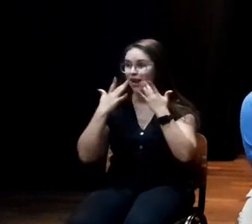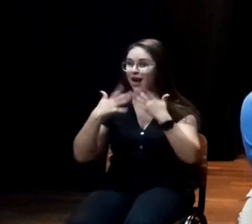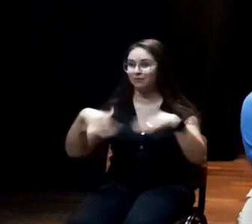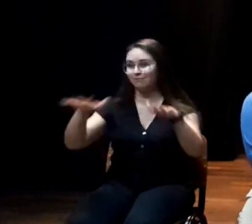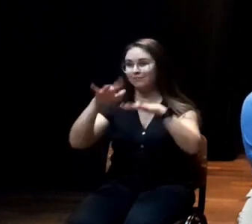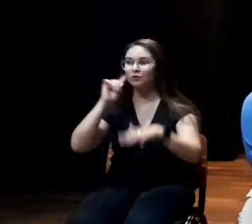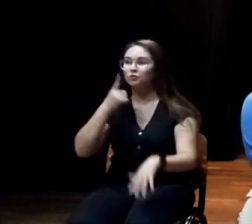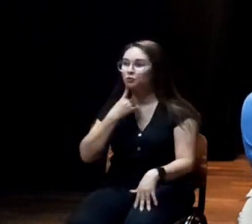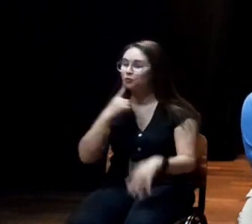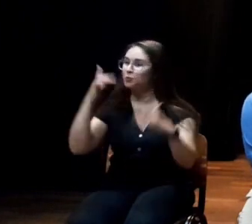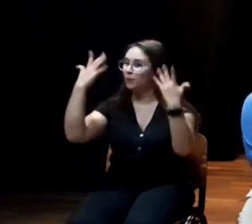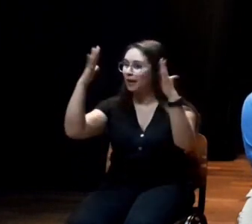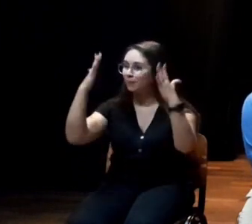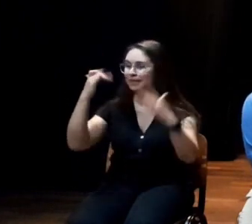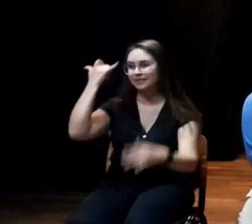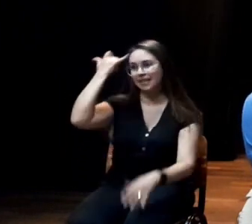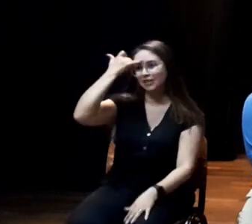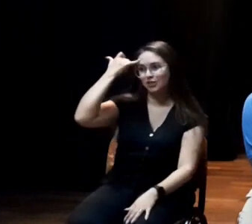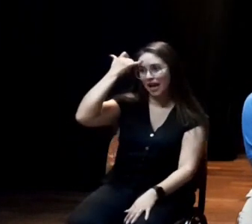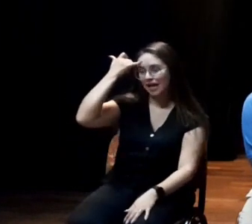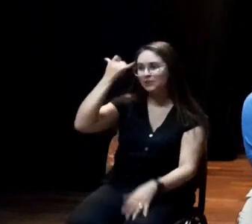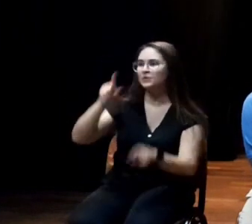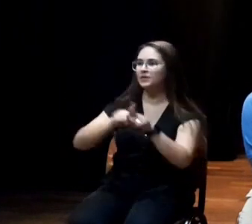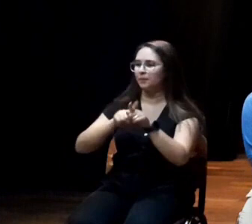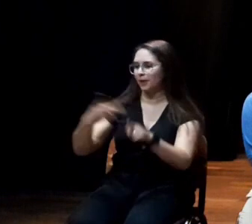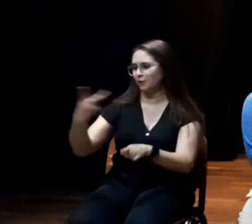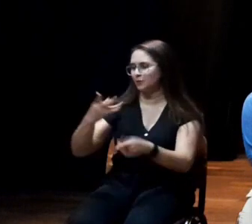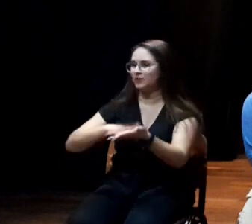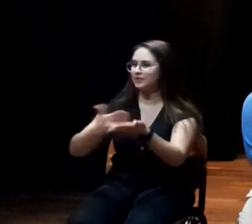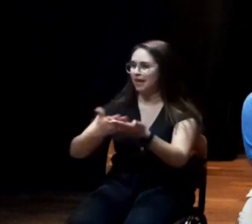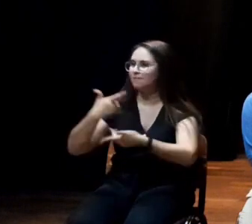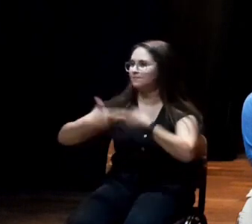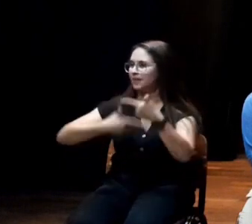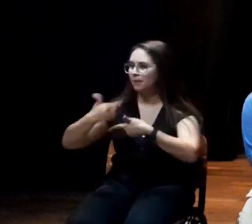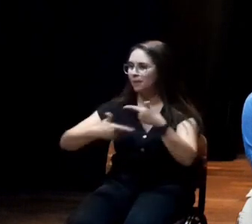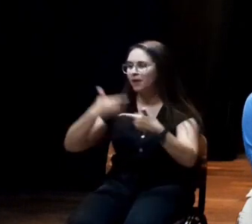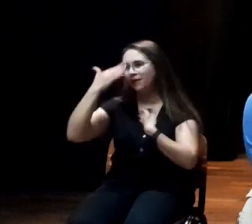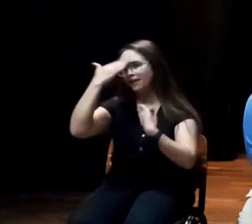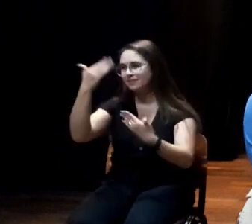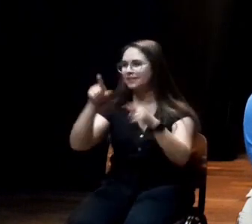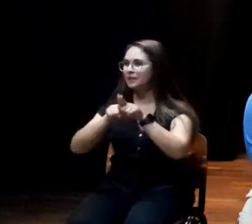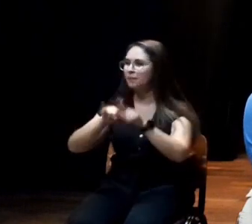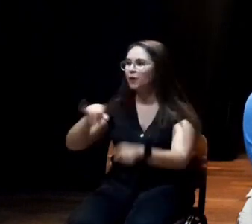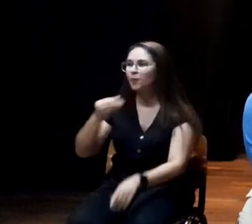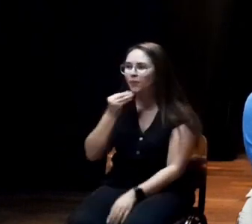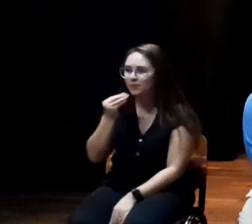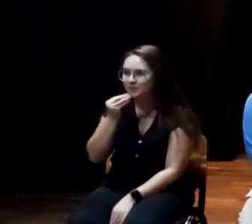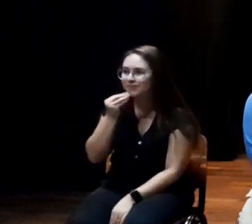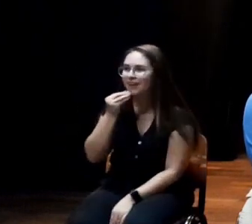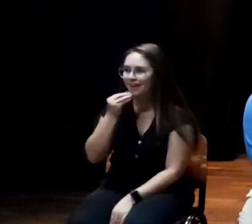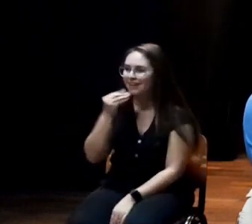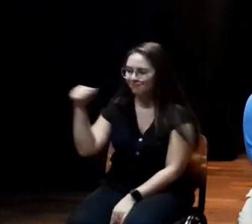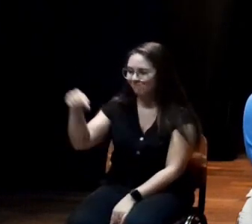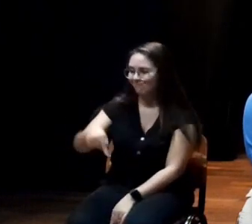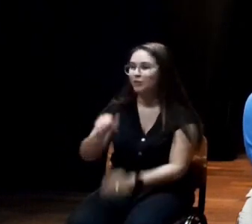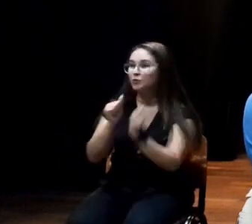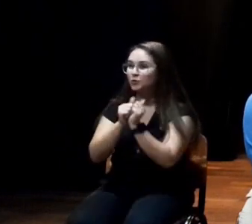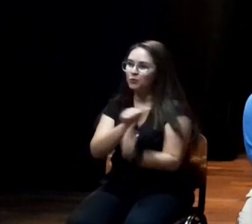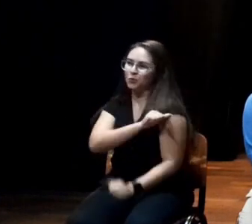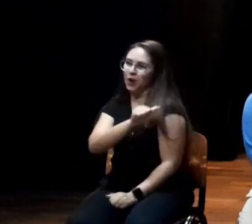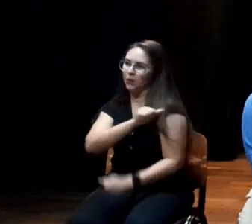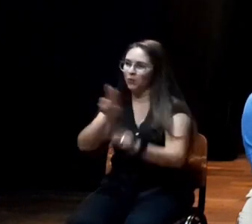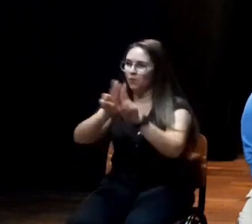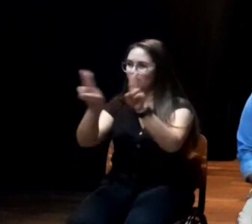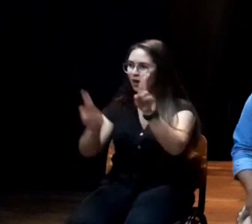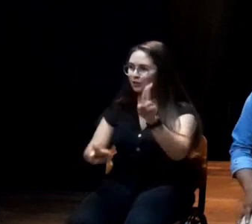surdo. Queria parabenizar o Jadson e os intérpretes pelo trabalho também, agradecer pela oportunidade de estar aqui com os meus alunos da